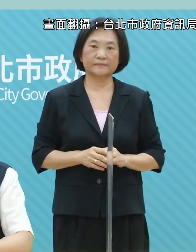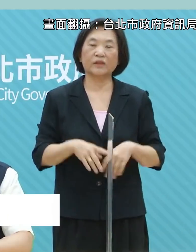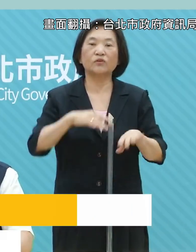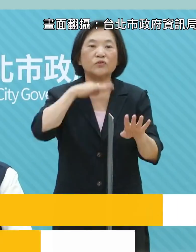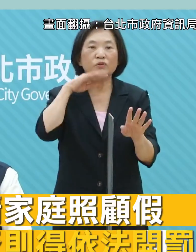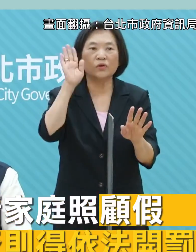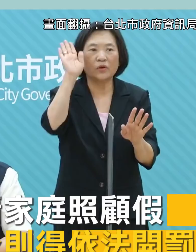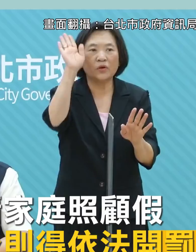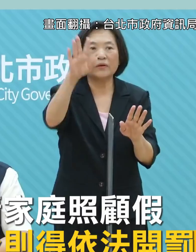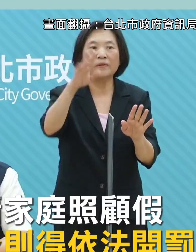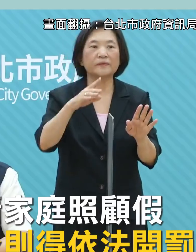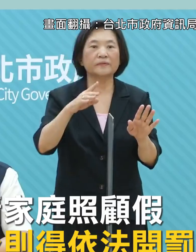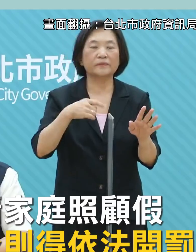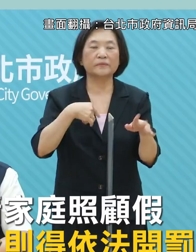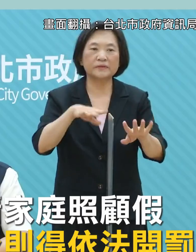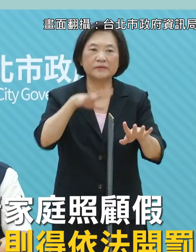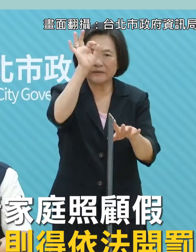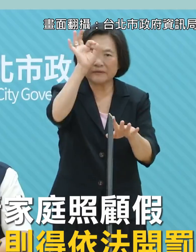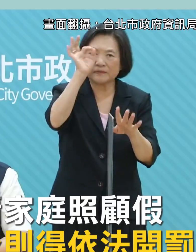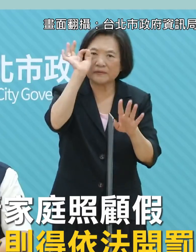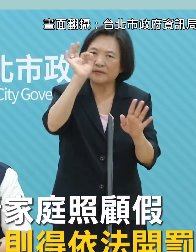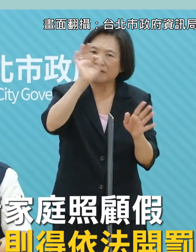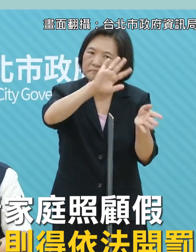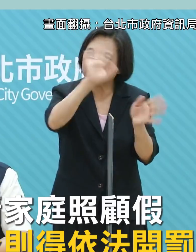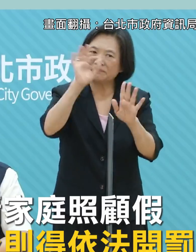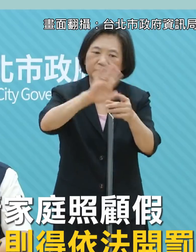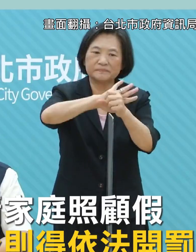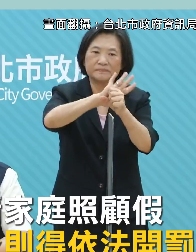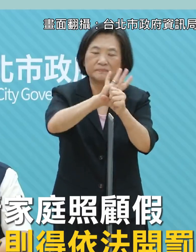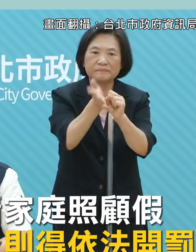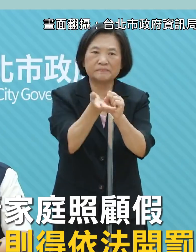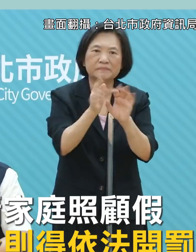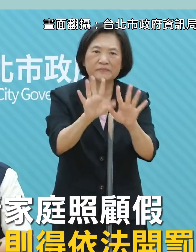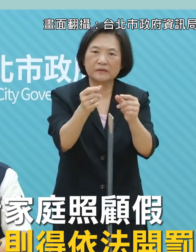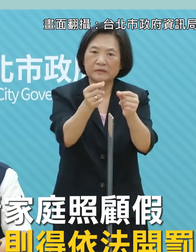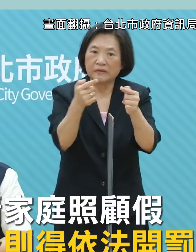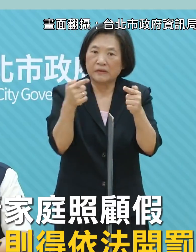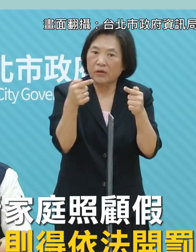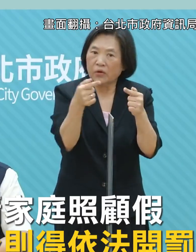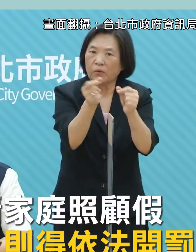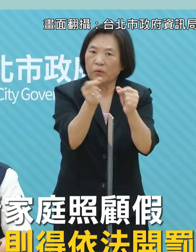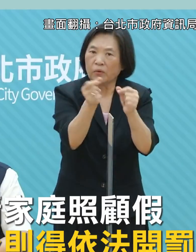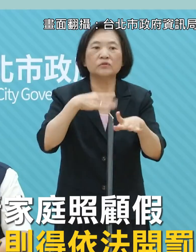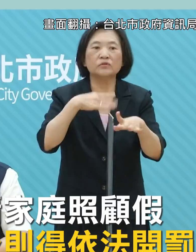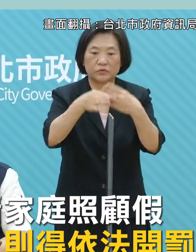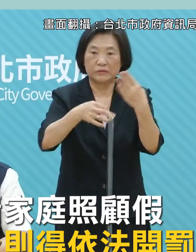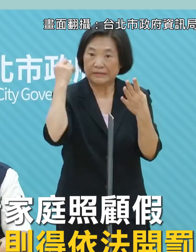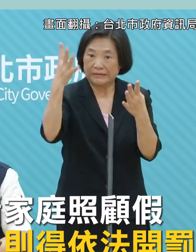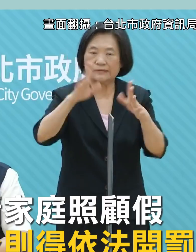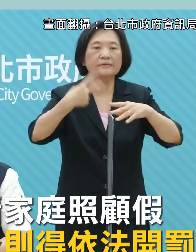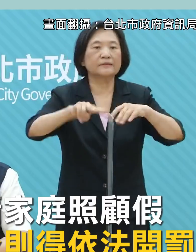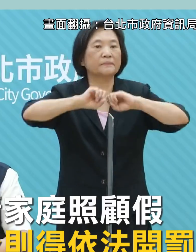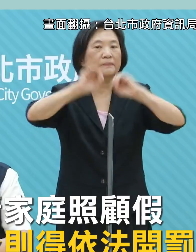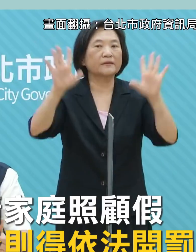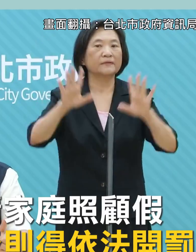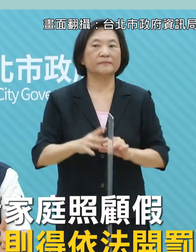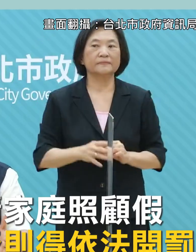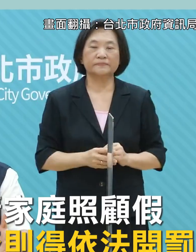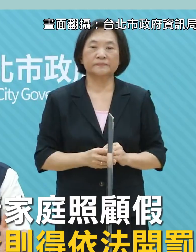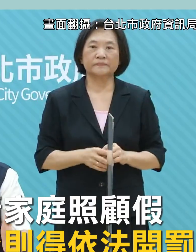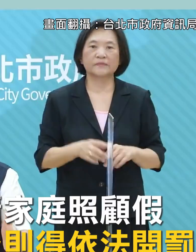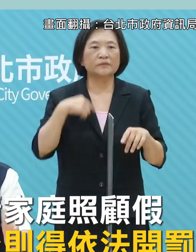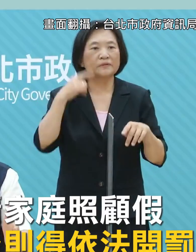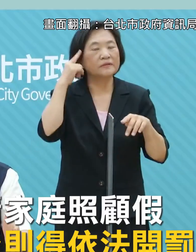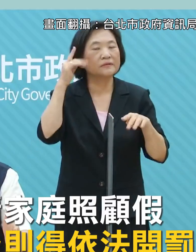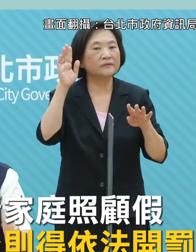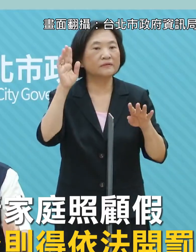到5月28号。那之后的话，我想，因为我们还是要按照这个疫情的进展哦，随